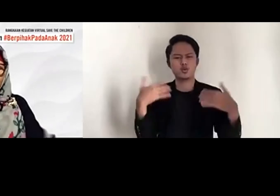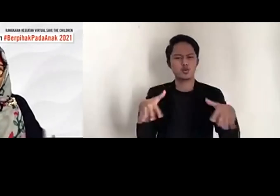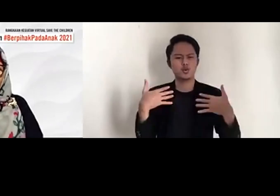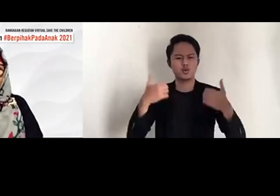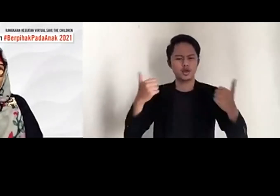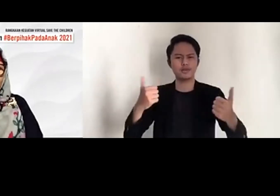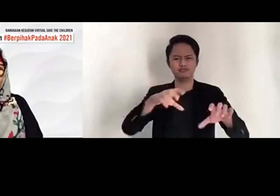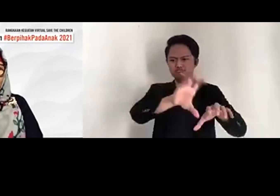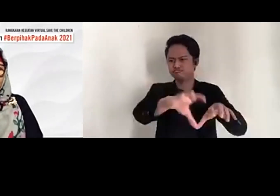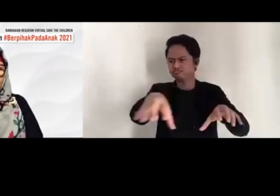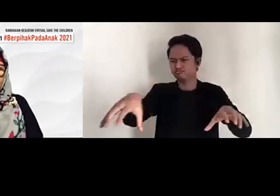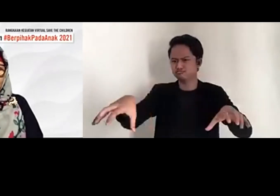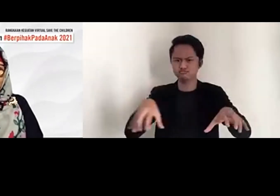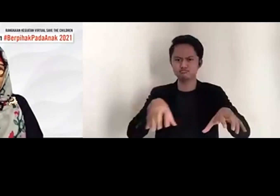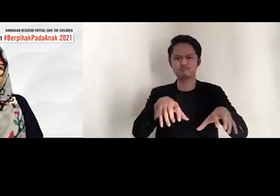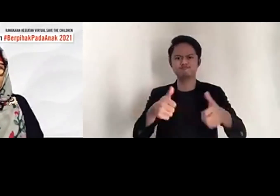tempat.